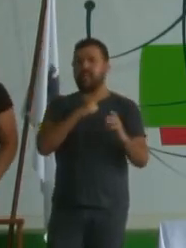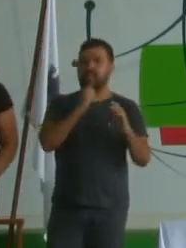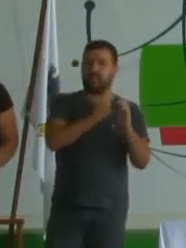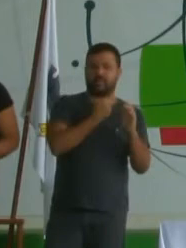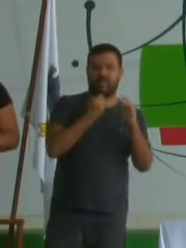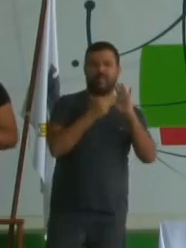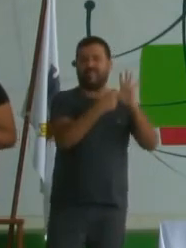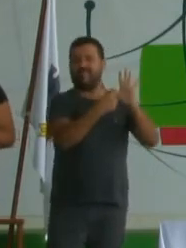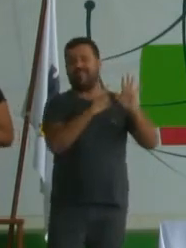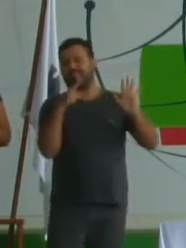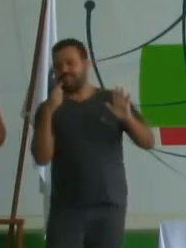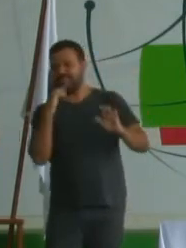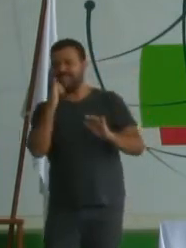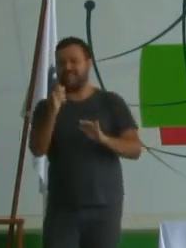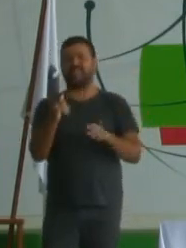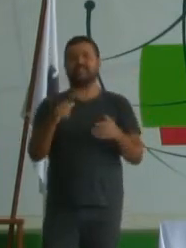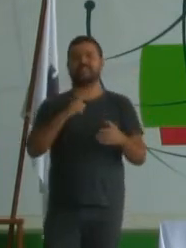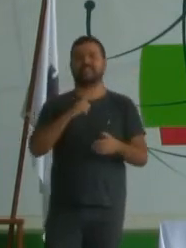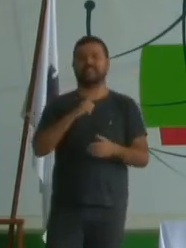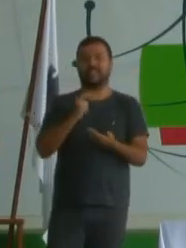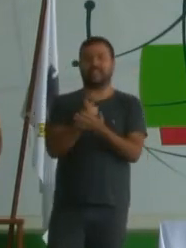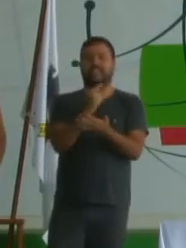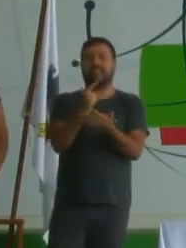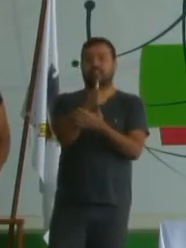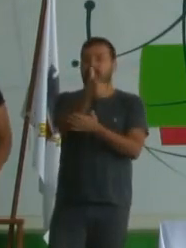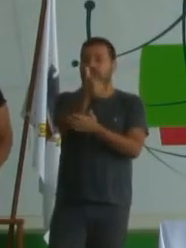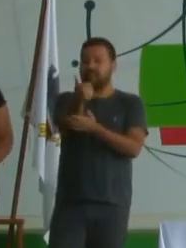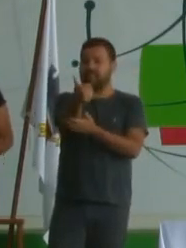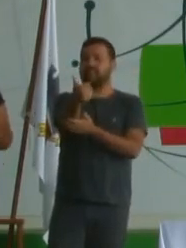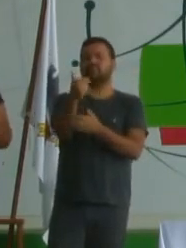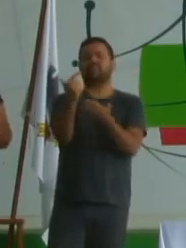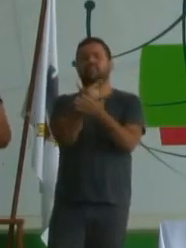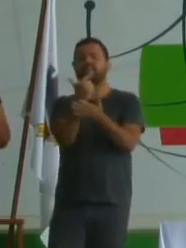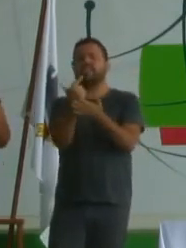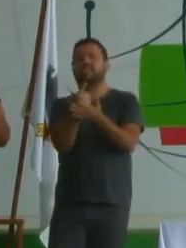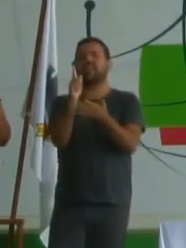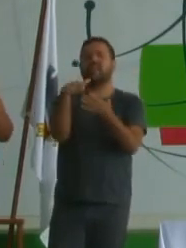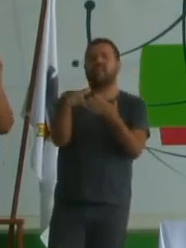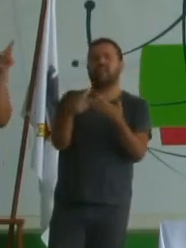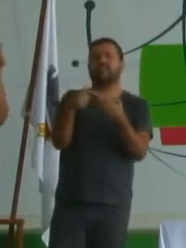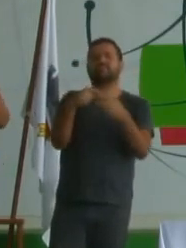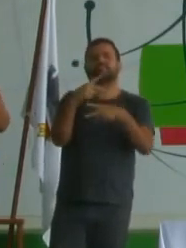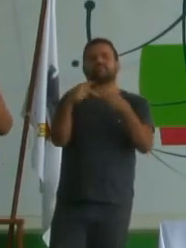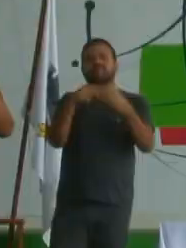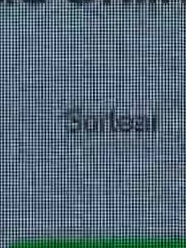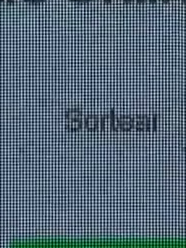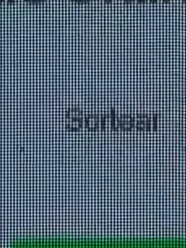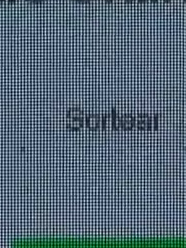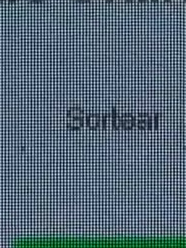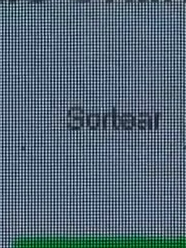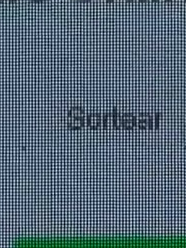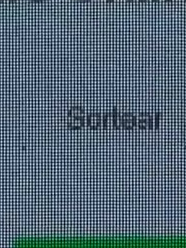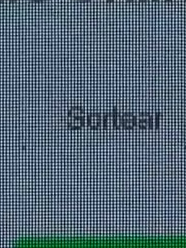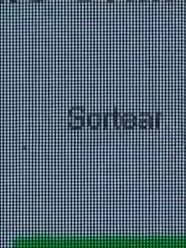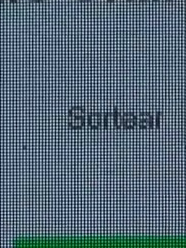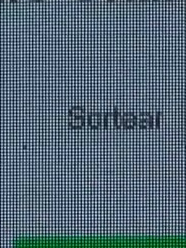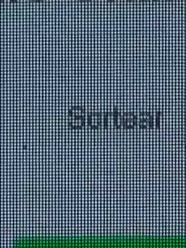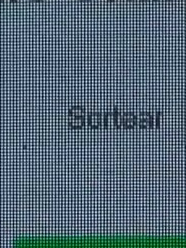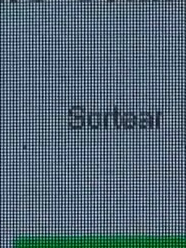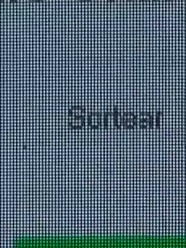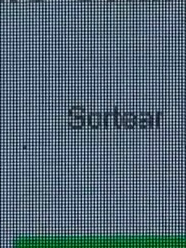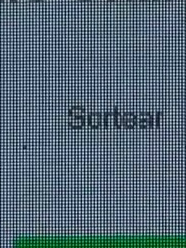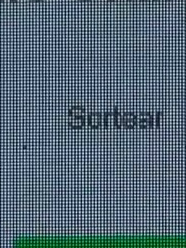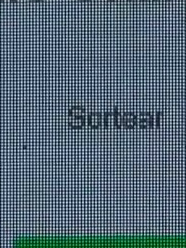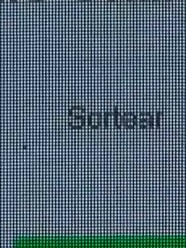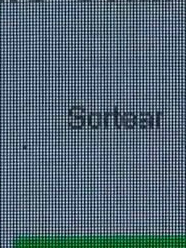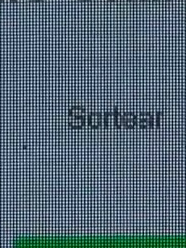ok? São 21 livros. São os livros que estavam de cortesia no credenciamento. Então, estes são os que